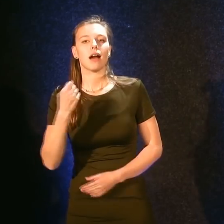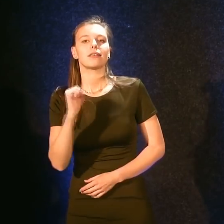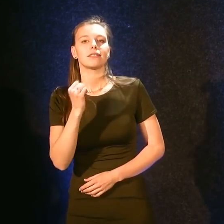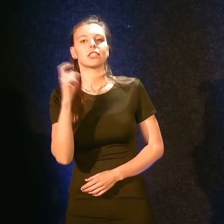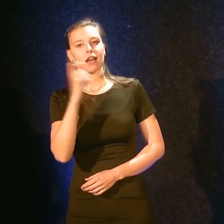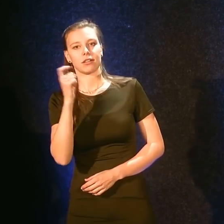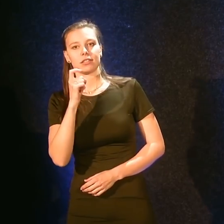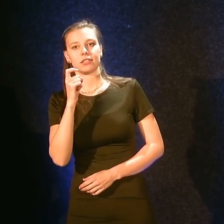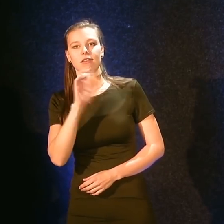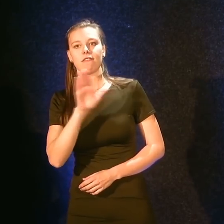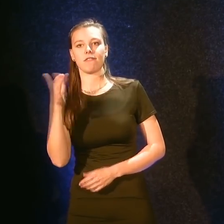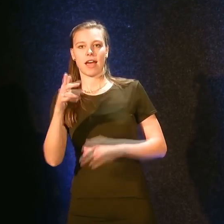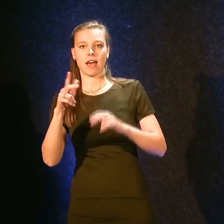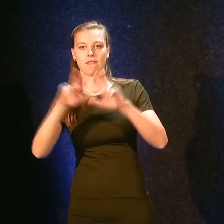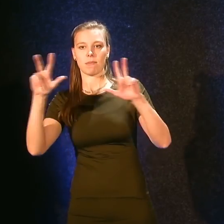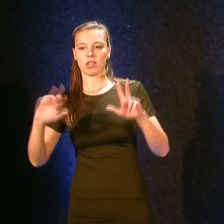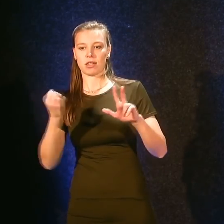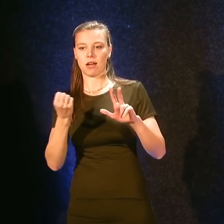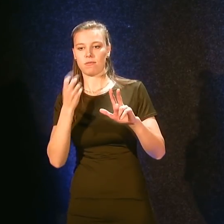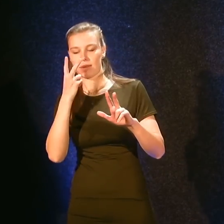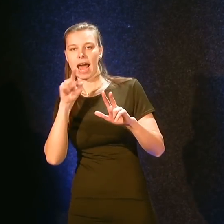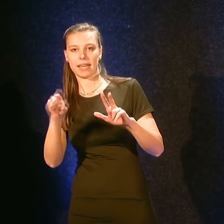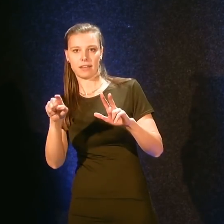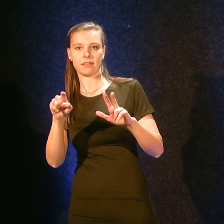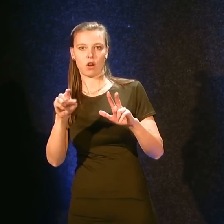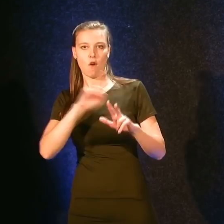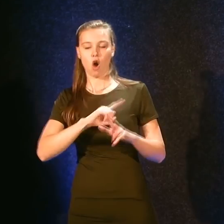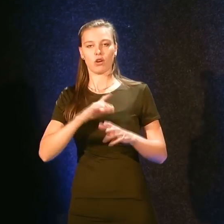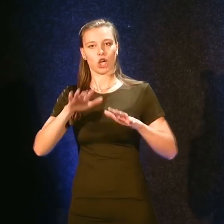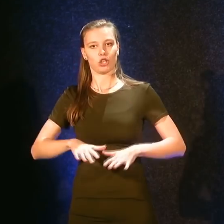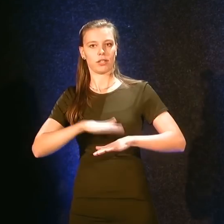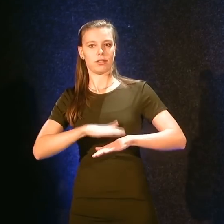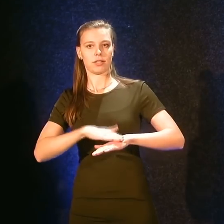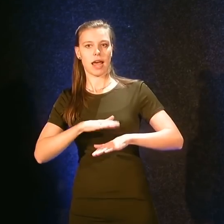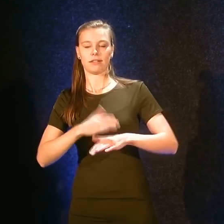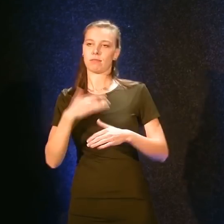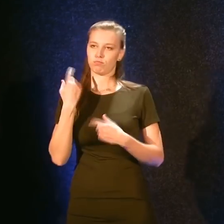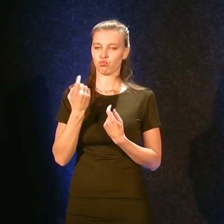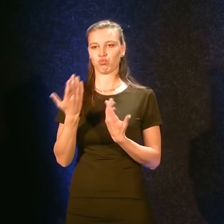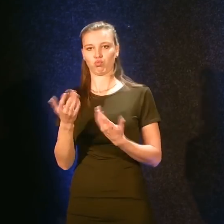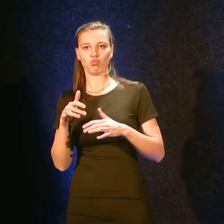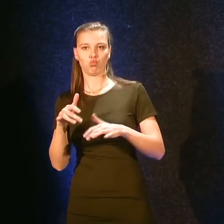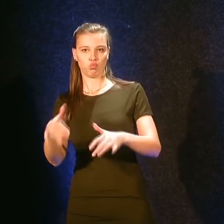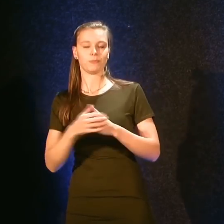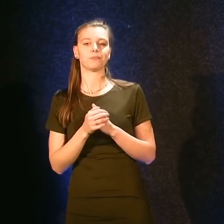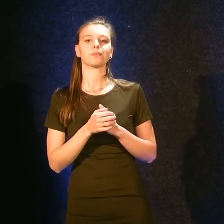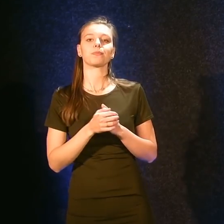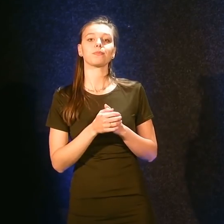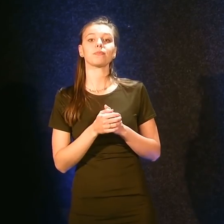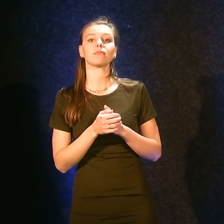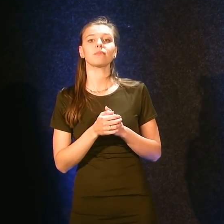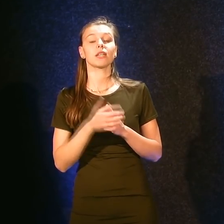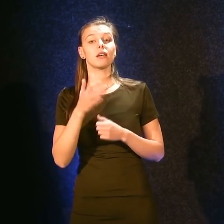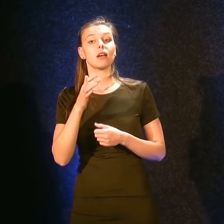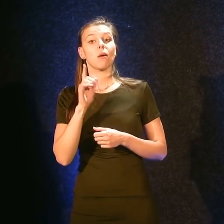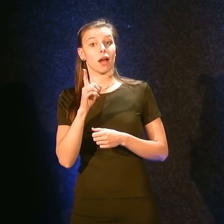even nakijken via onze website. Neem daar lekker gewoon ook dan rustig de tijd voor. Wat we belangrijk vinden om te zeggen is, misschien ben je wel deel